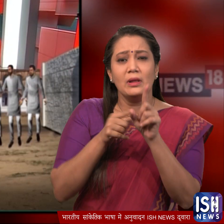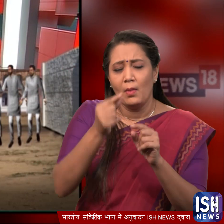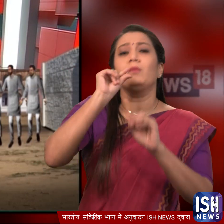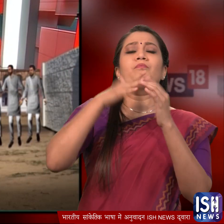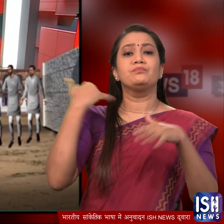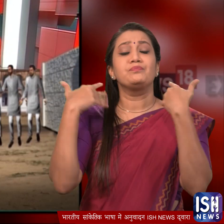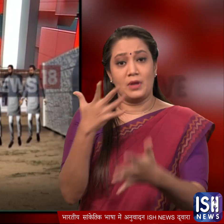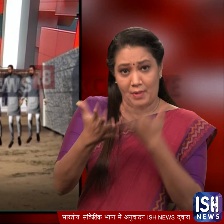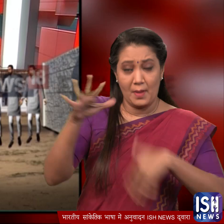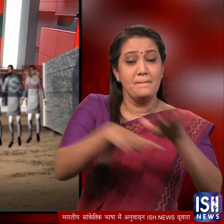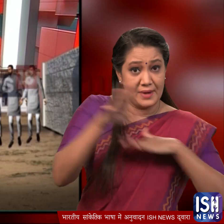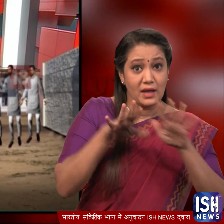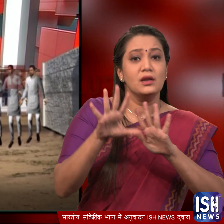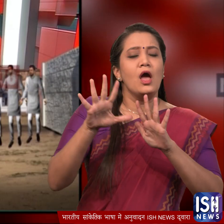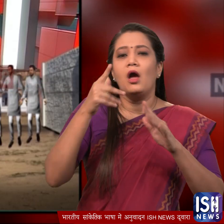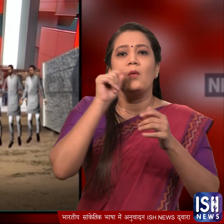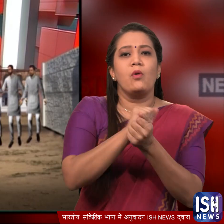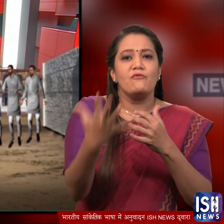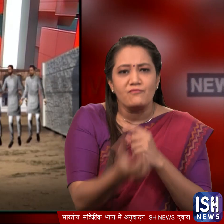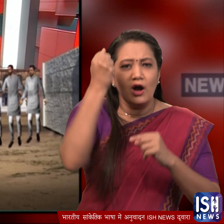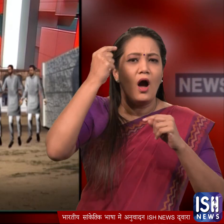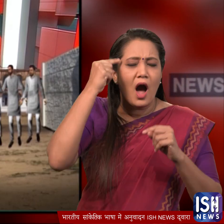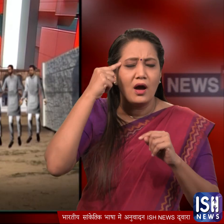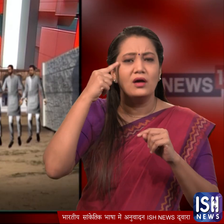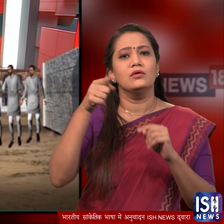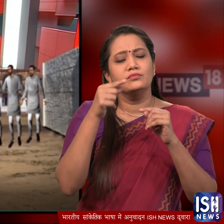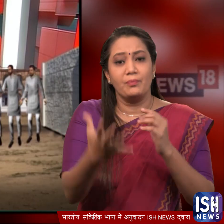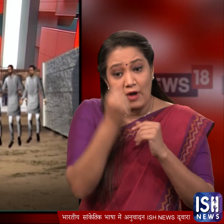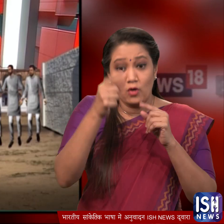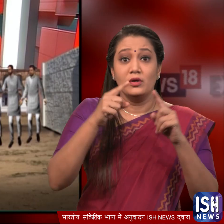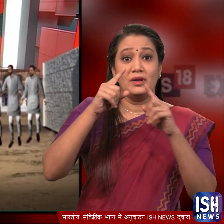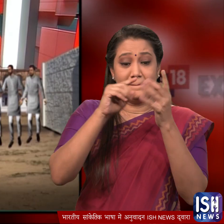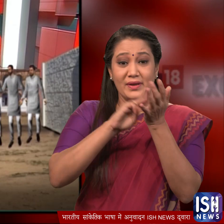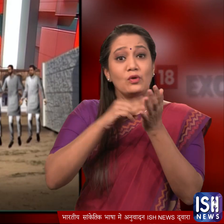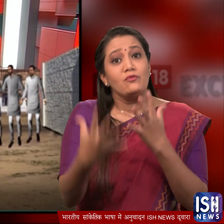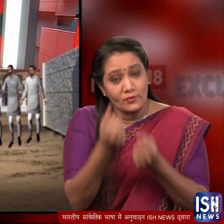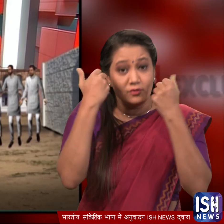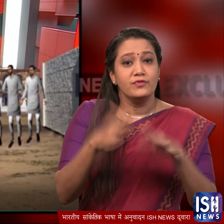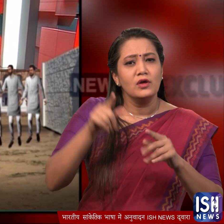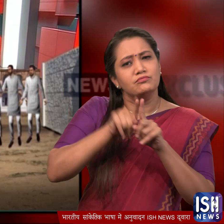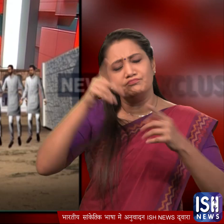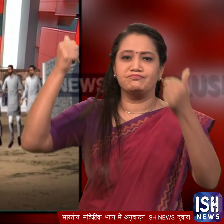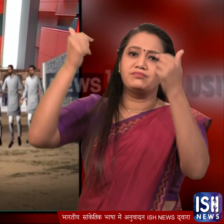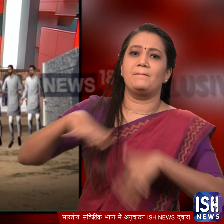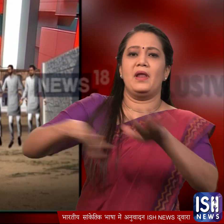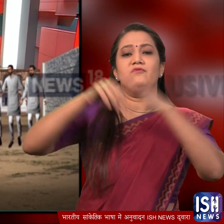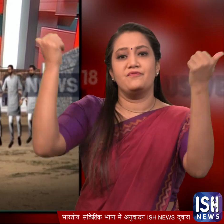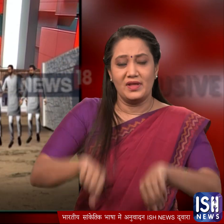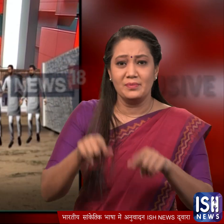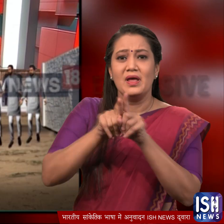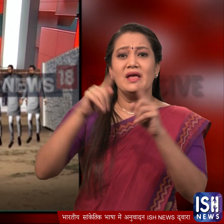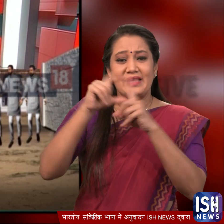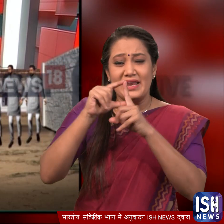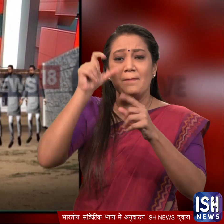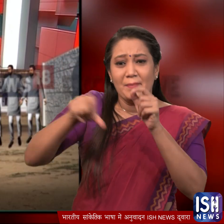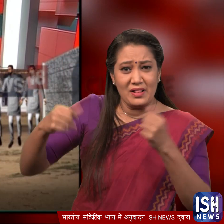लगने पर दिल्ली पुलिस की स्पेशल सेल ने उसे नाकाम कर दिया। बताया गया कि पुलिस को तिहाड़ जेल में पारा भी मिला। साथ ही जेल में बंद दिल्ली दंगों के आरोपियों की